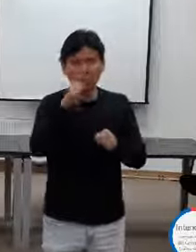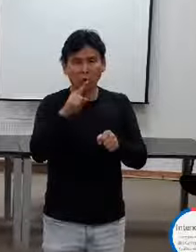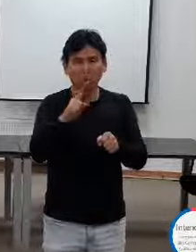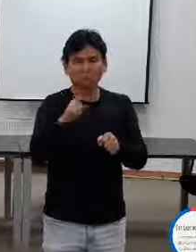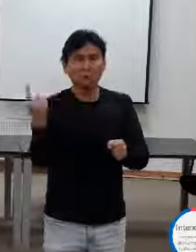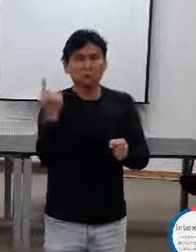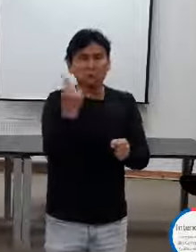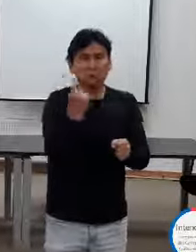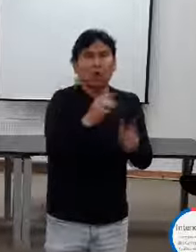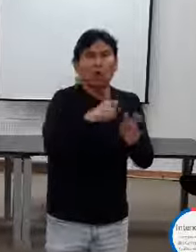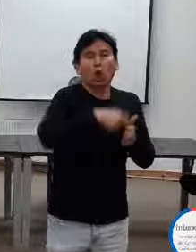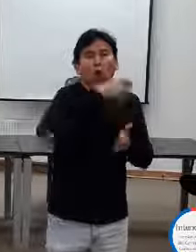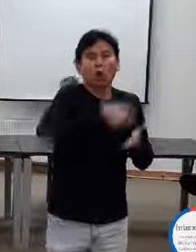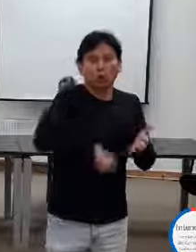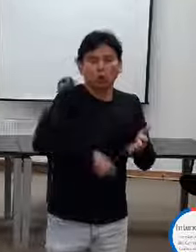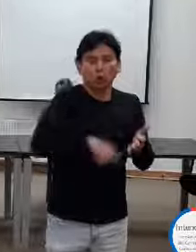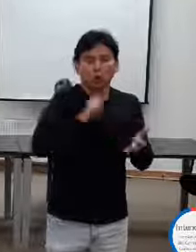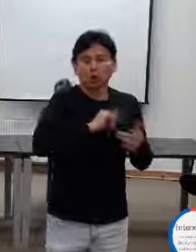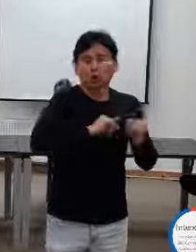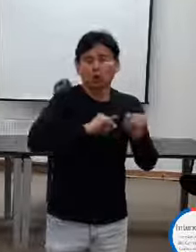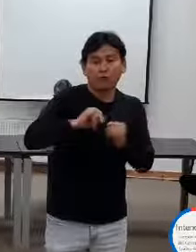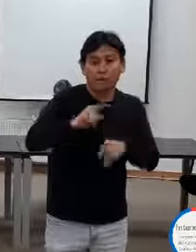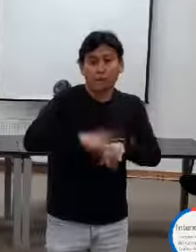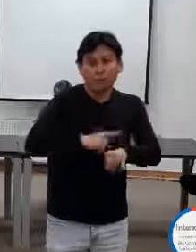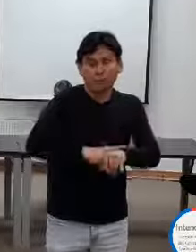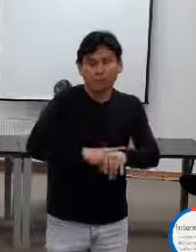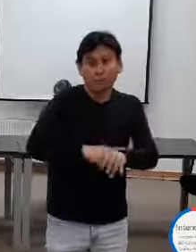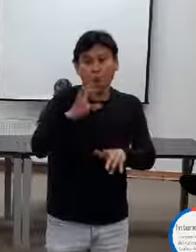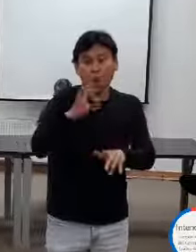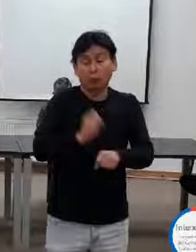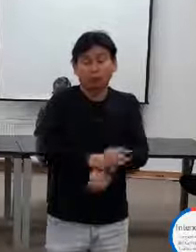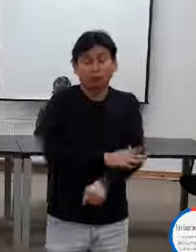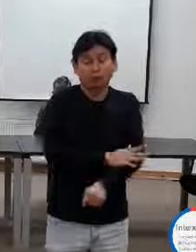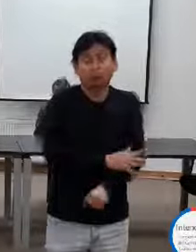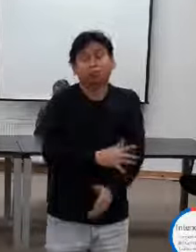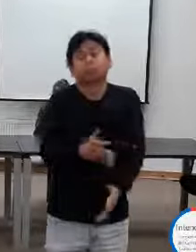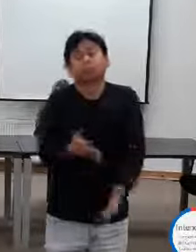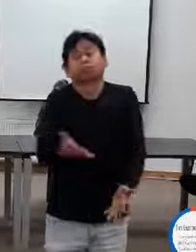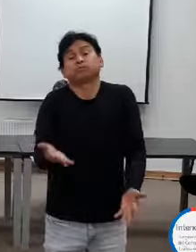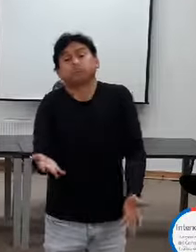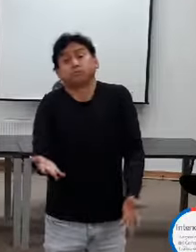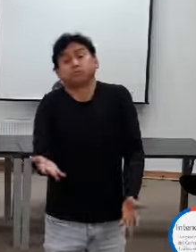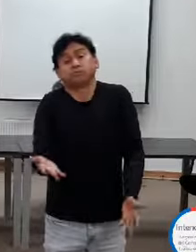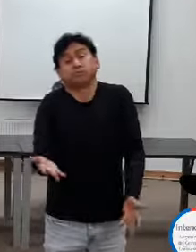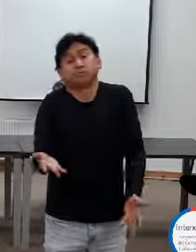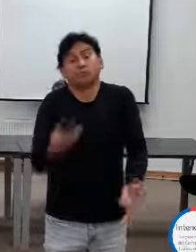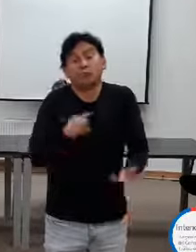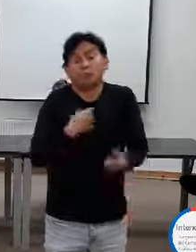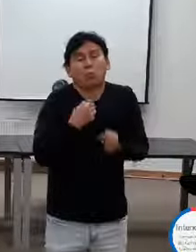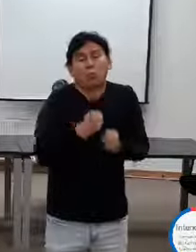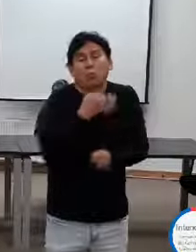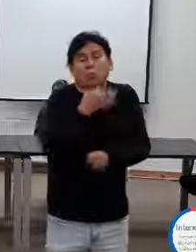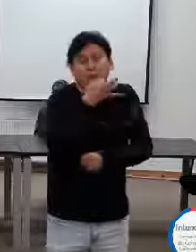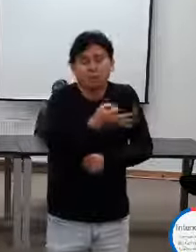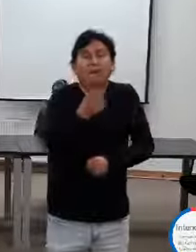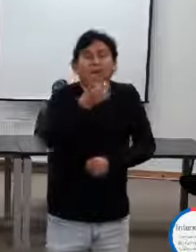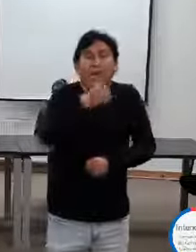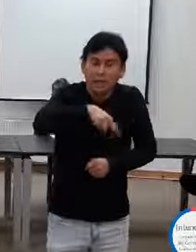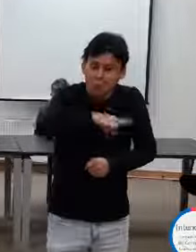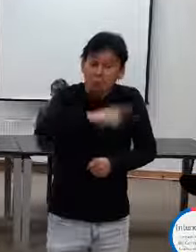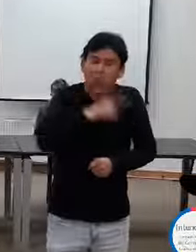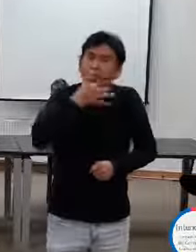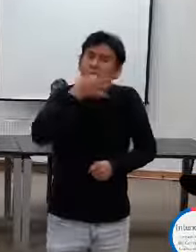si venían con el contrato y no lo informaron a tiempo y no estaba sensibilizada la comunidad, no les sabría decir, pero ellos tienen